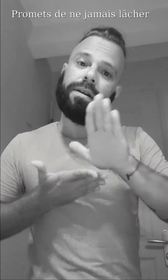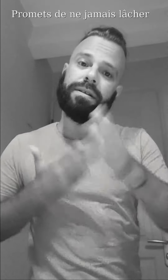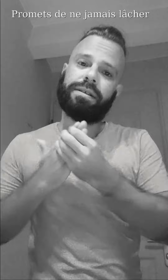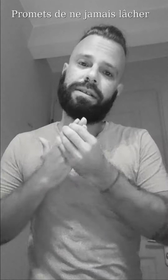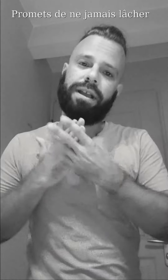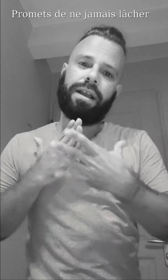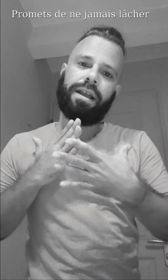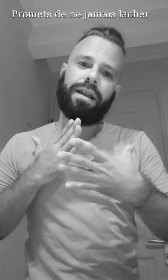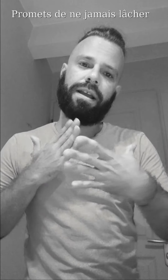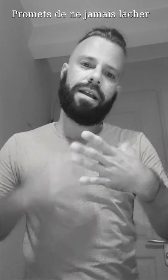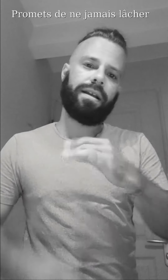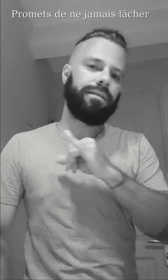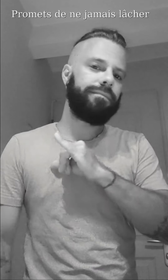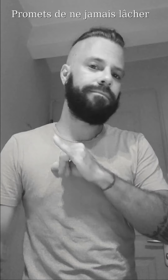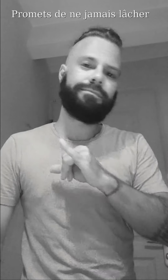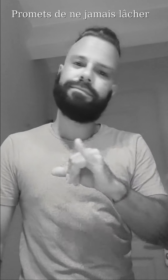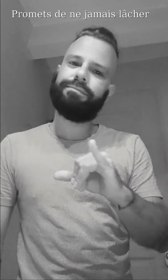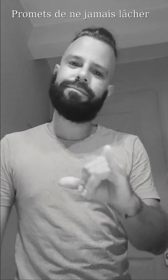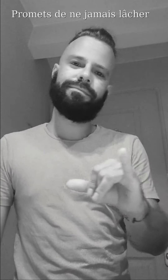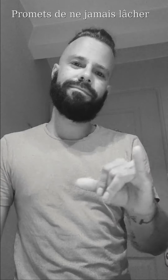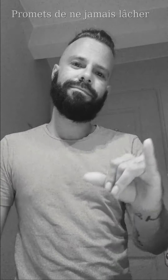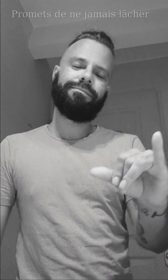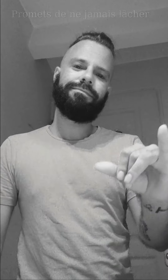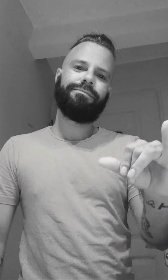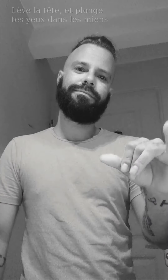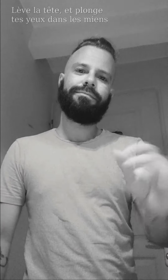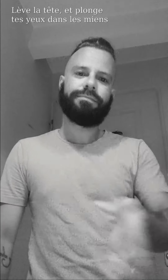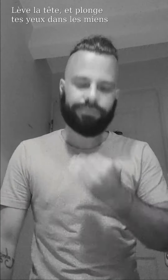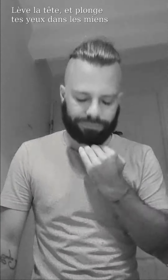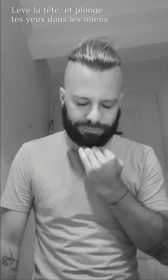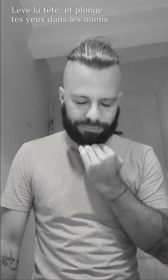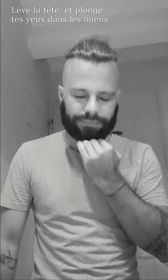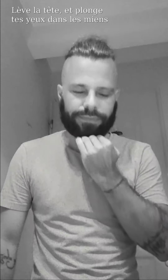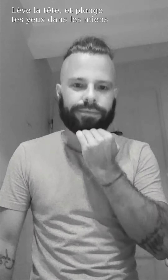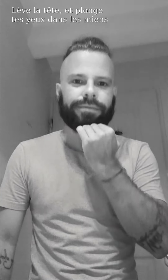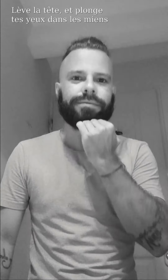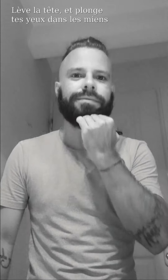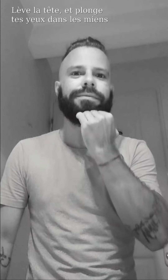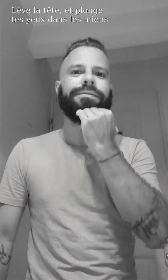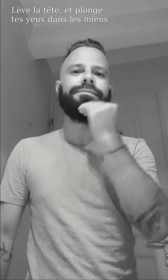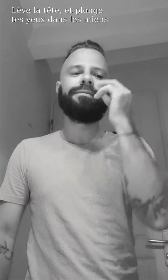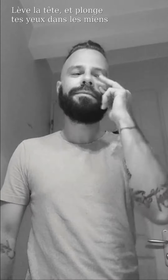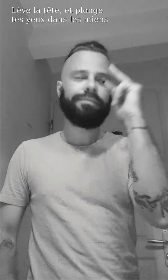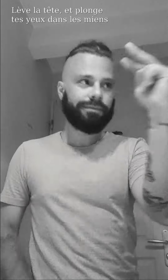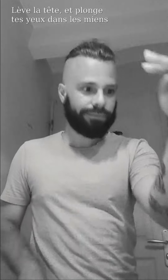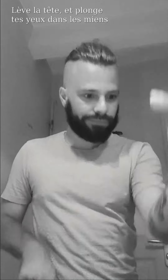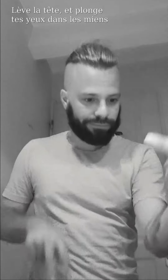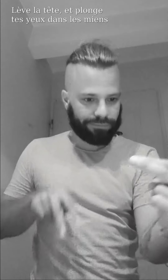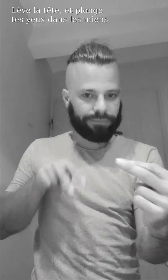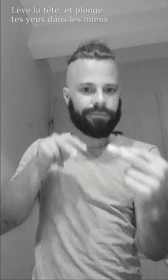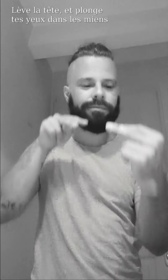Promets de ne jamais lâcher. Lève la tête et plonge tes yeux dans les